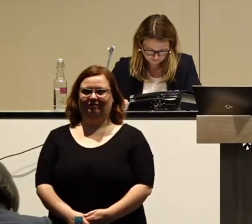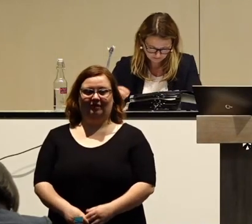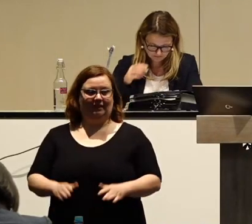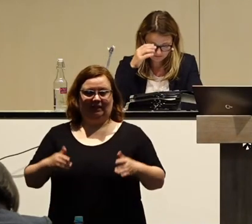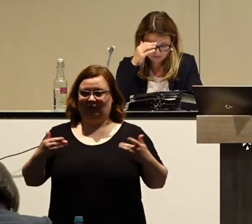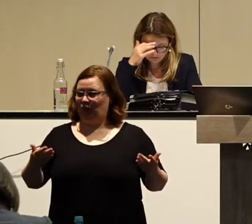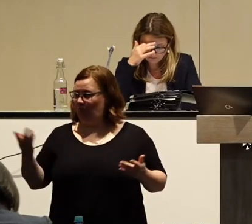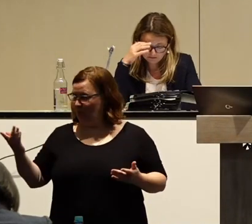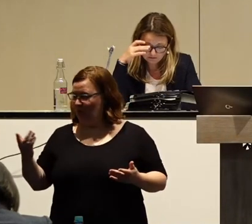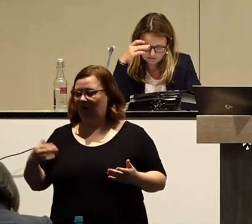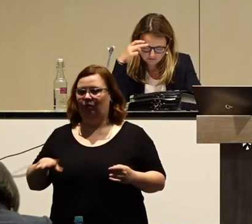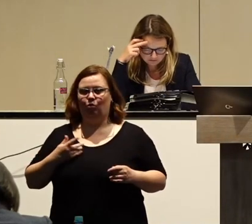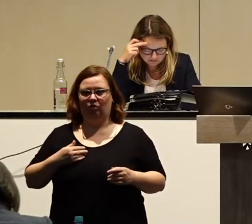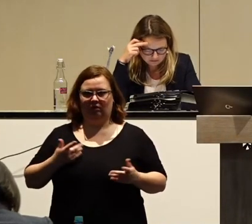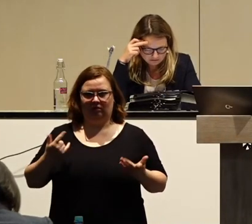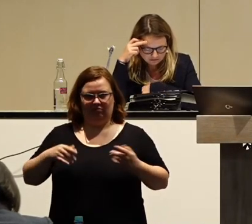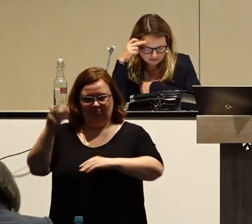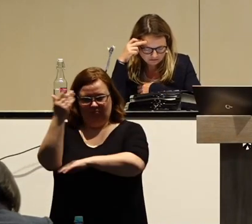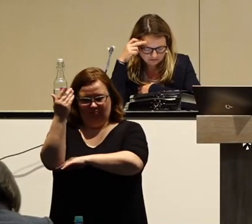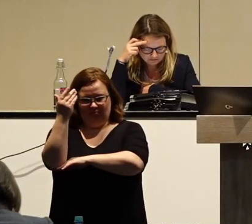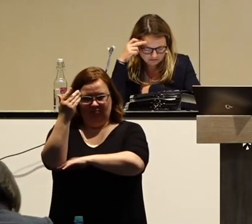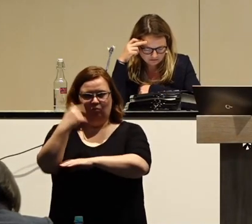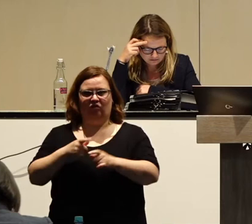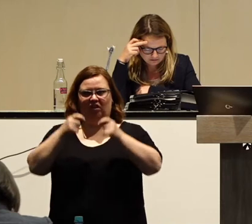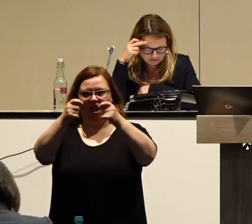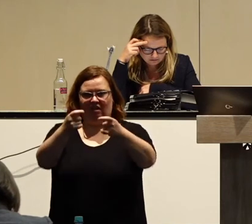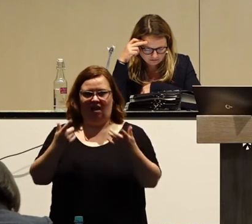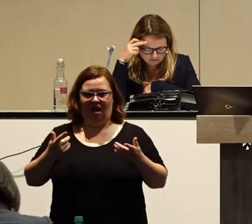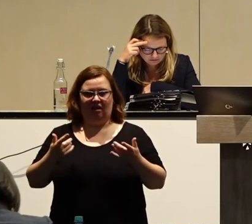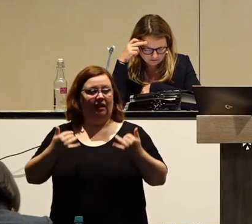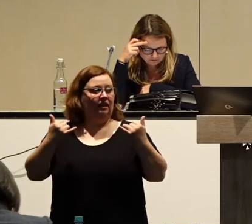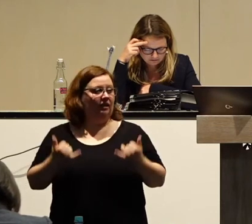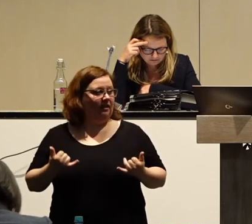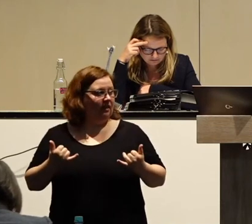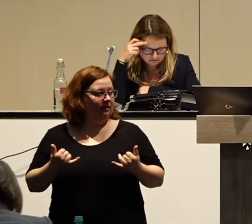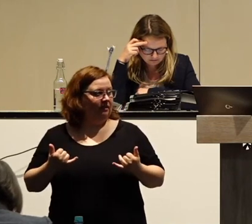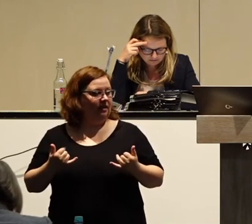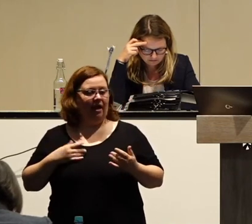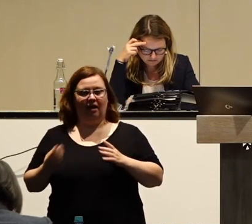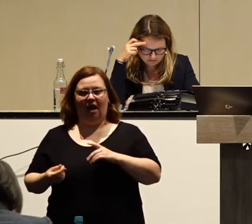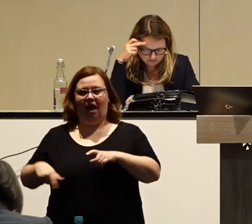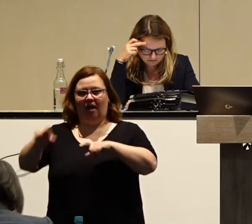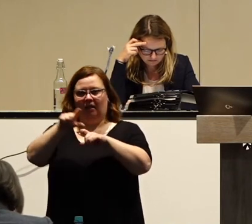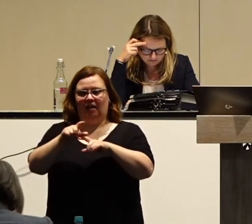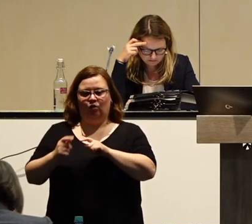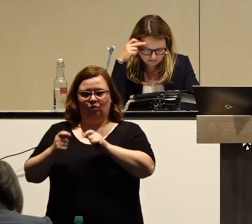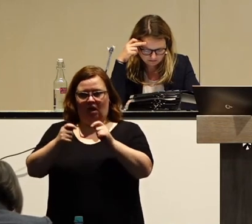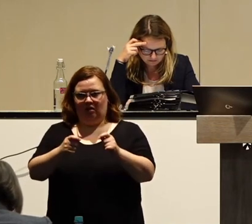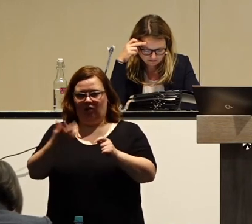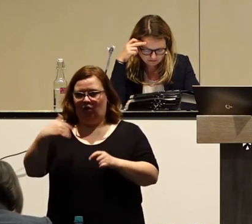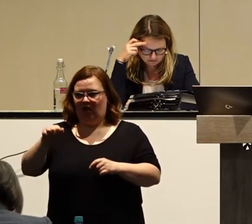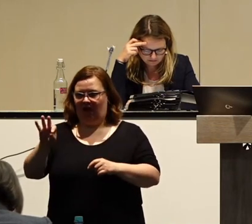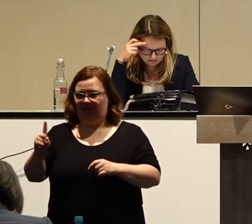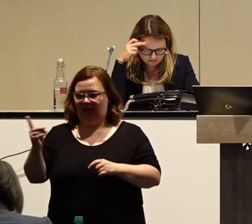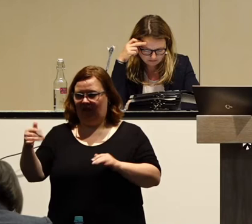Soweit die Einbringerin des Antrages. Jetzt liegt mir ein Ergänzungsantrag der